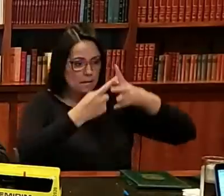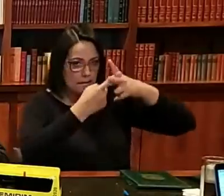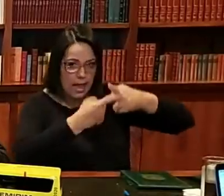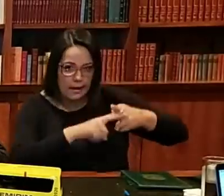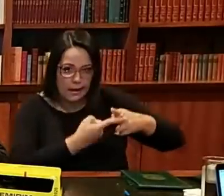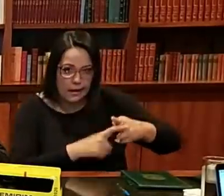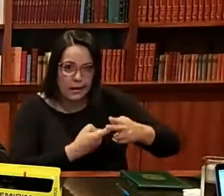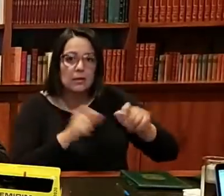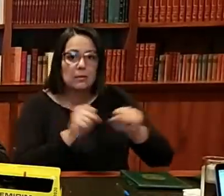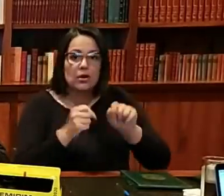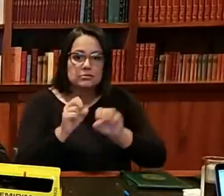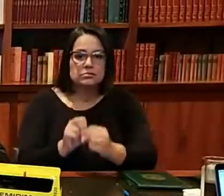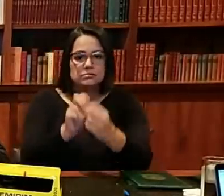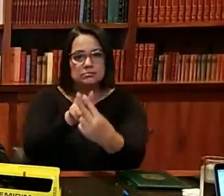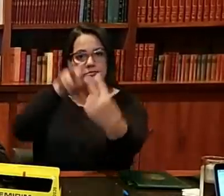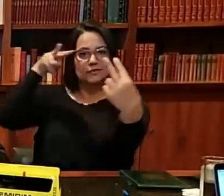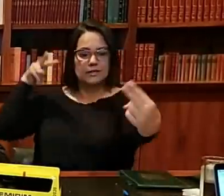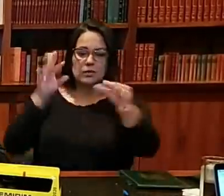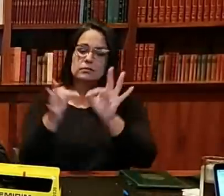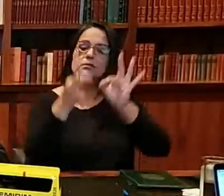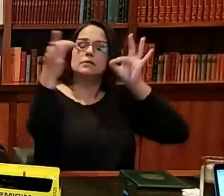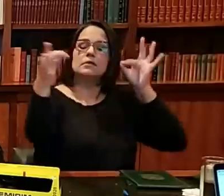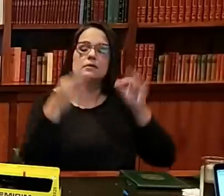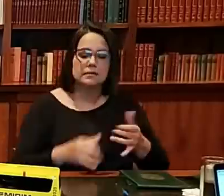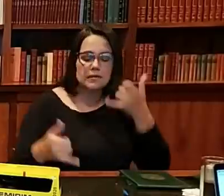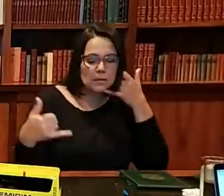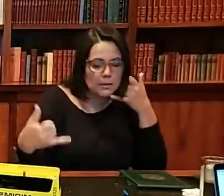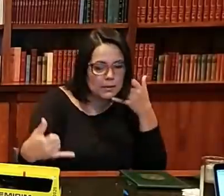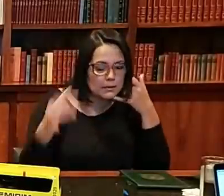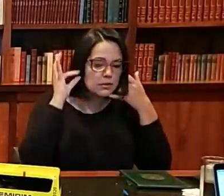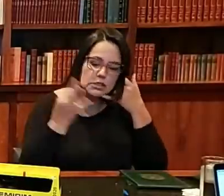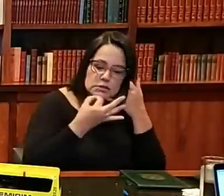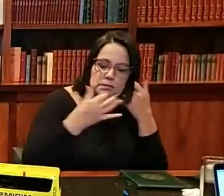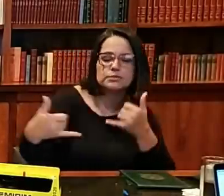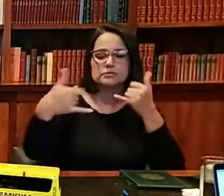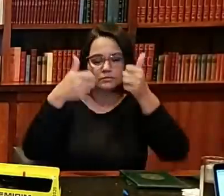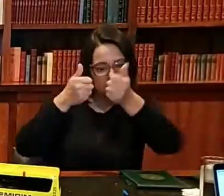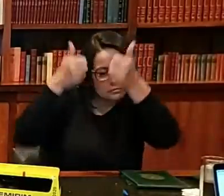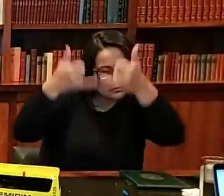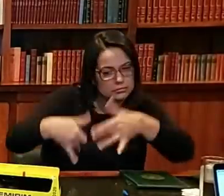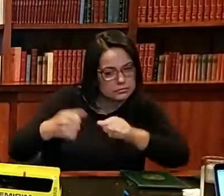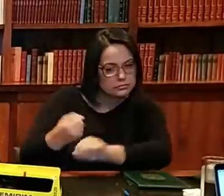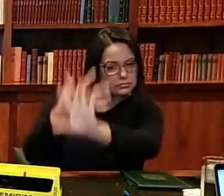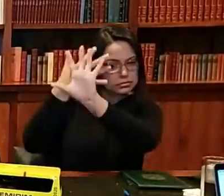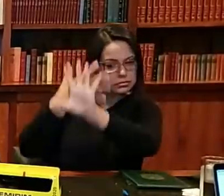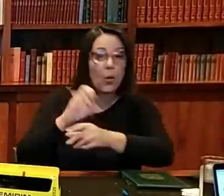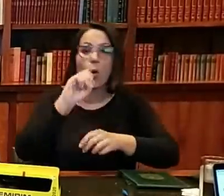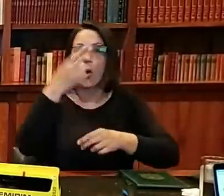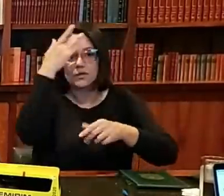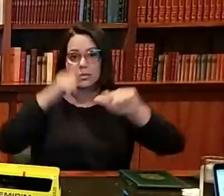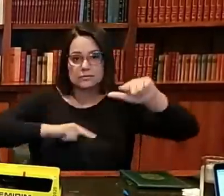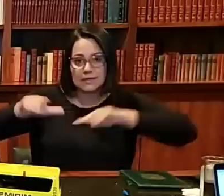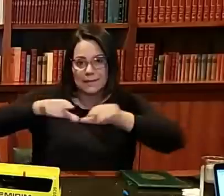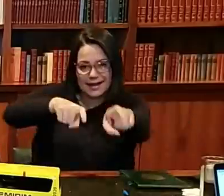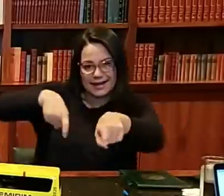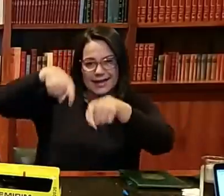assistência remotamente àquele piloto, àquela aviação que está lá no meio da lavoura, né, e